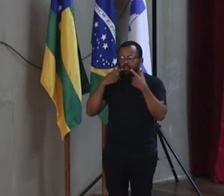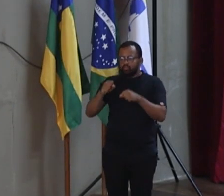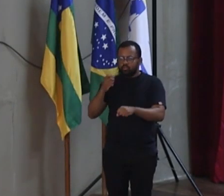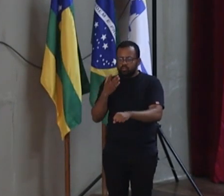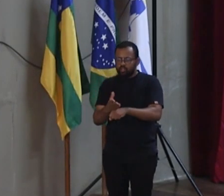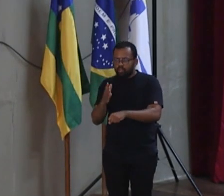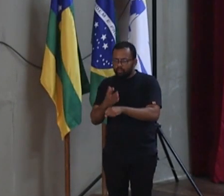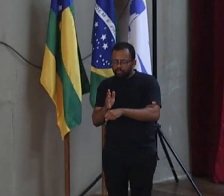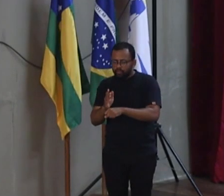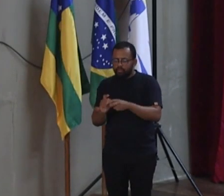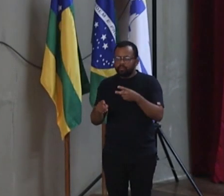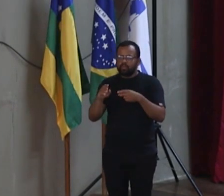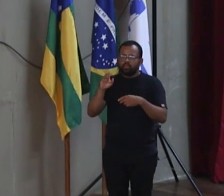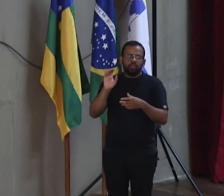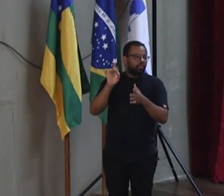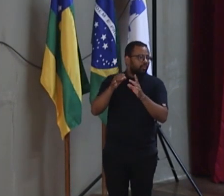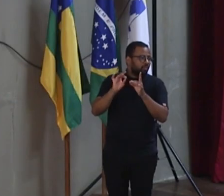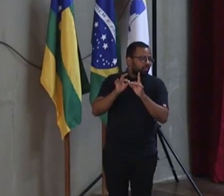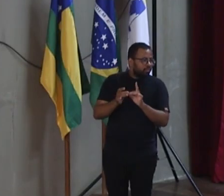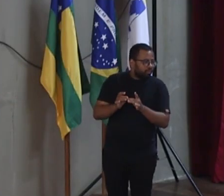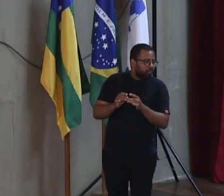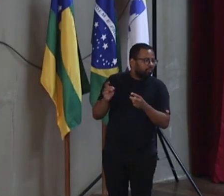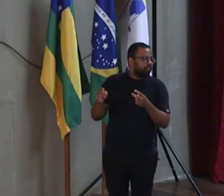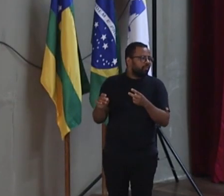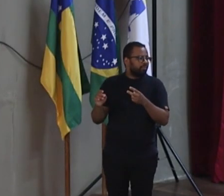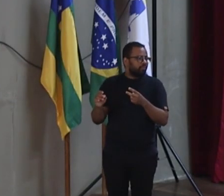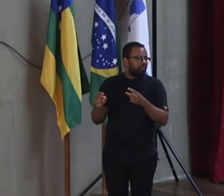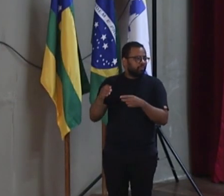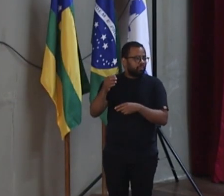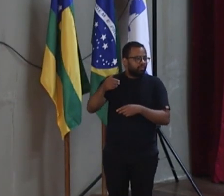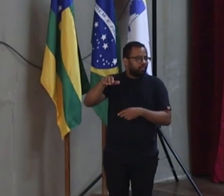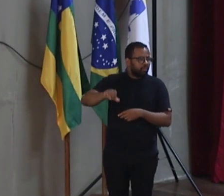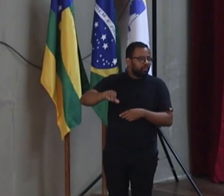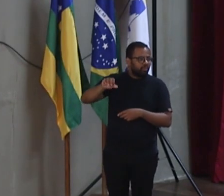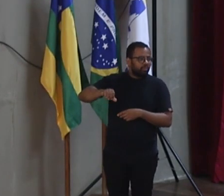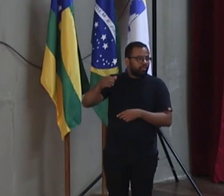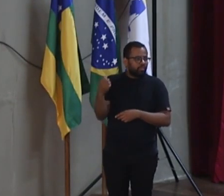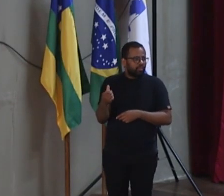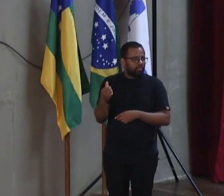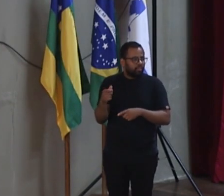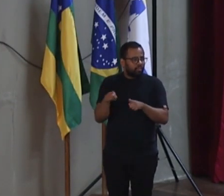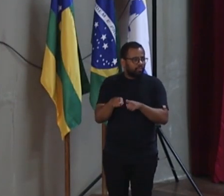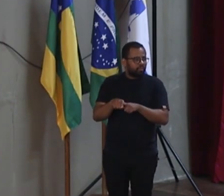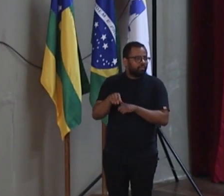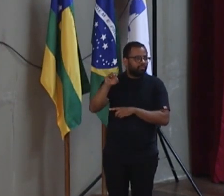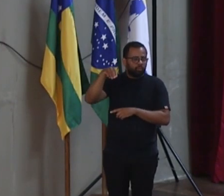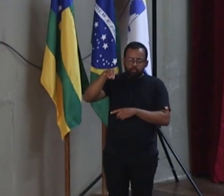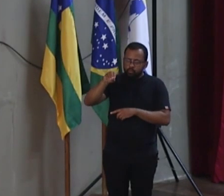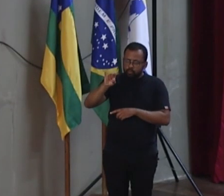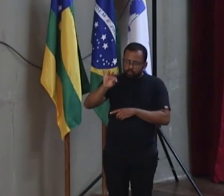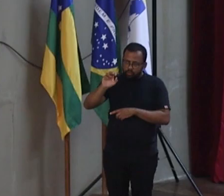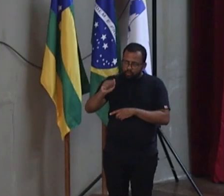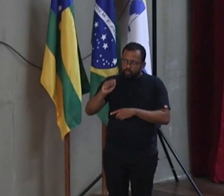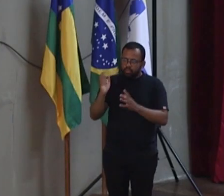aplicada, do Oficina de Linguística Aplicada, de 1996, e Moita Lopes também,